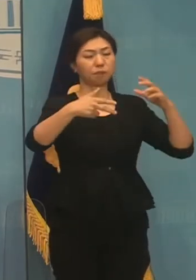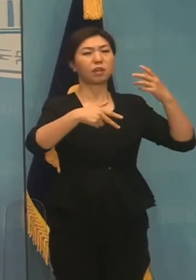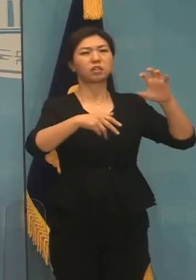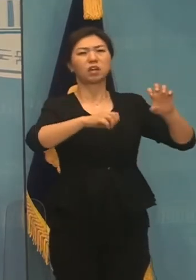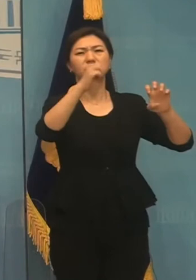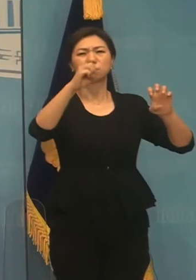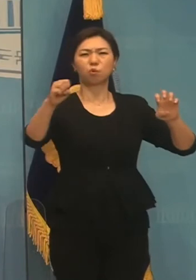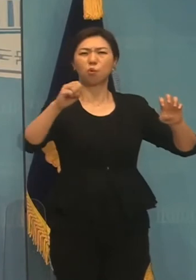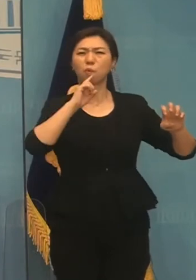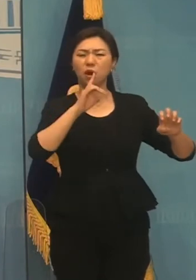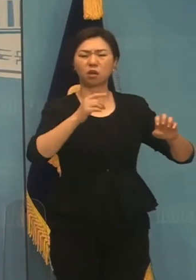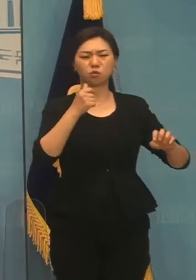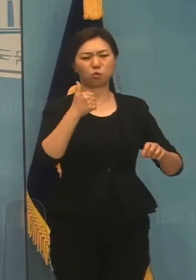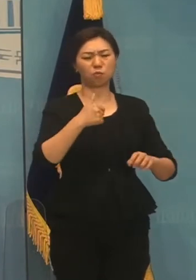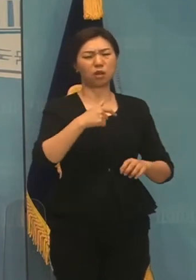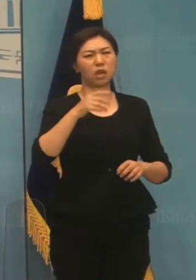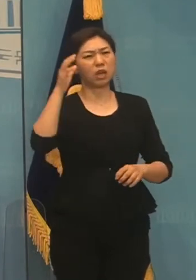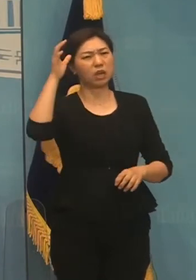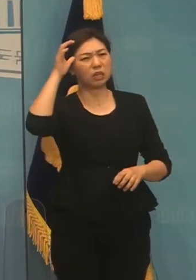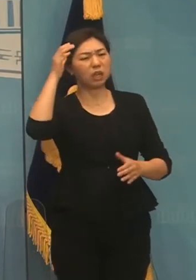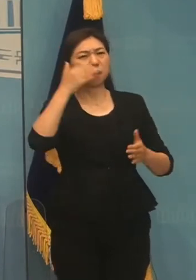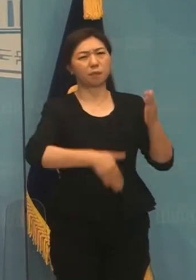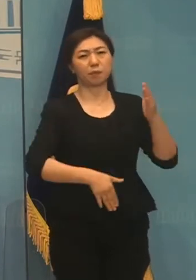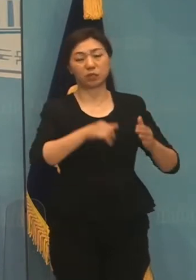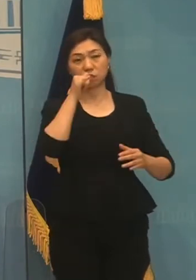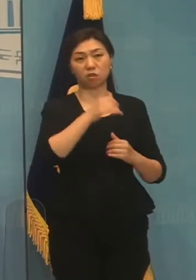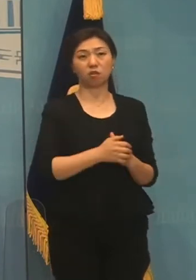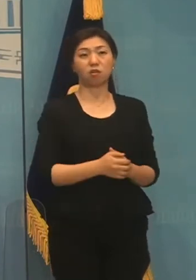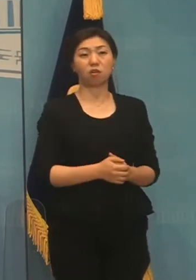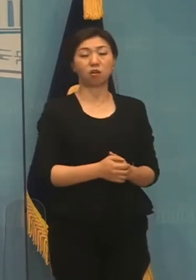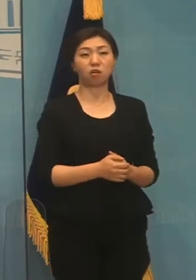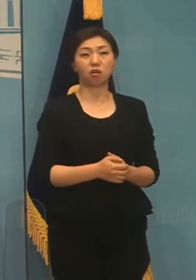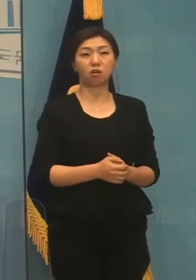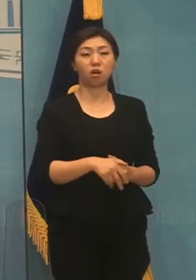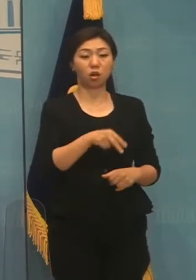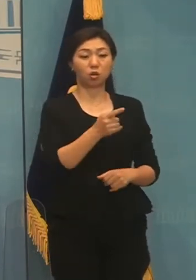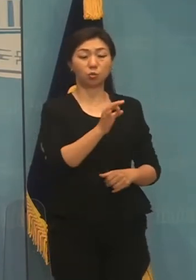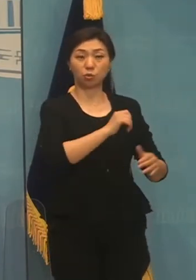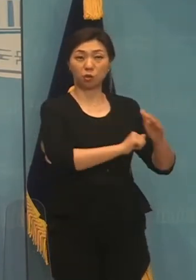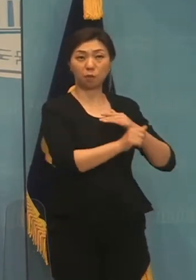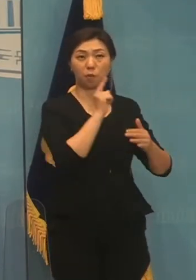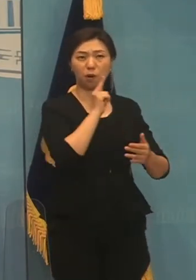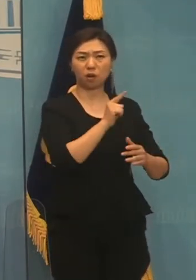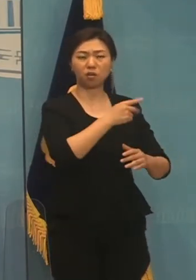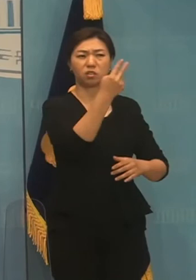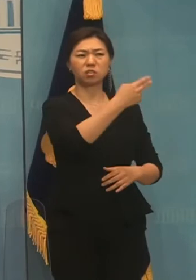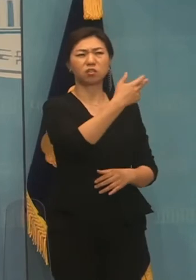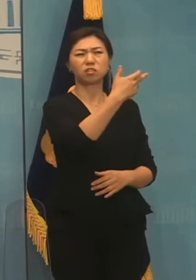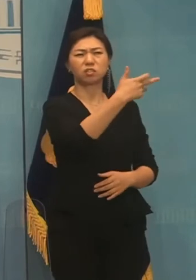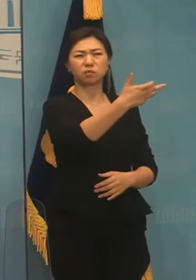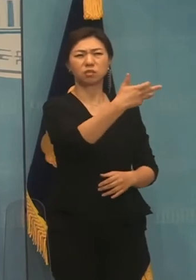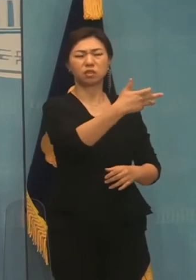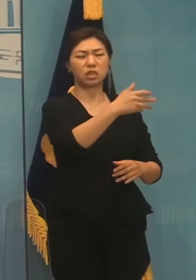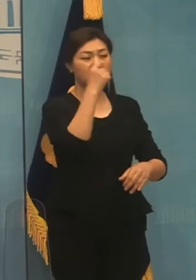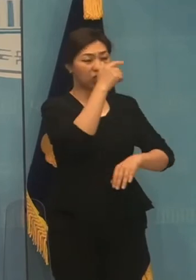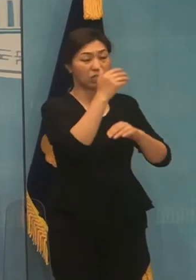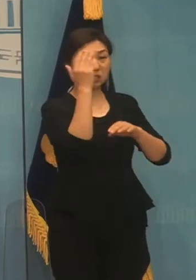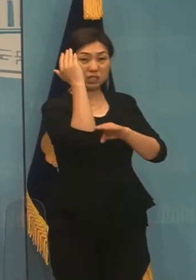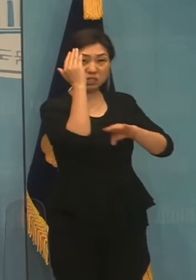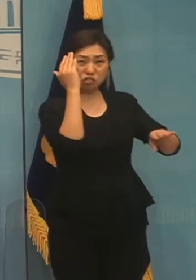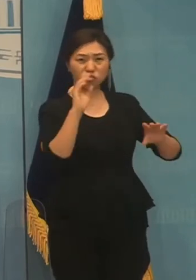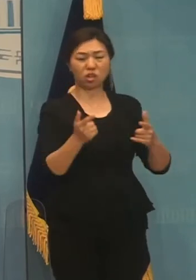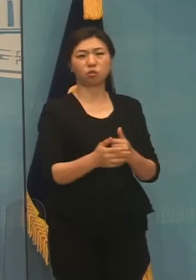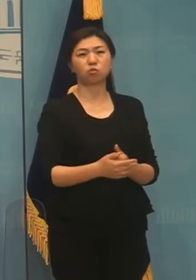밝힌 온실가스 배출 목표, 송 대표가 언급한 2017년 기준이 아니라